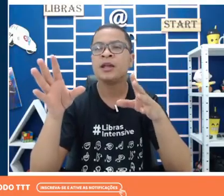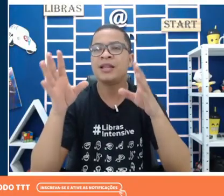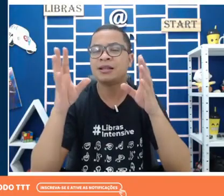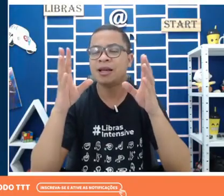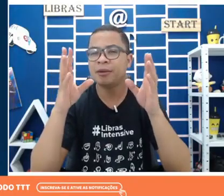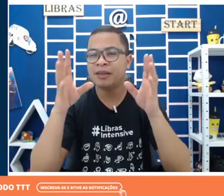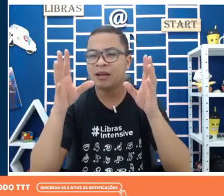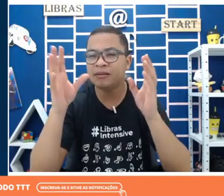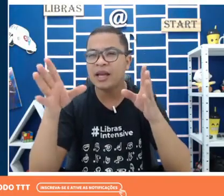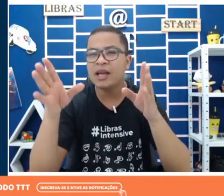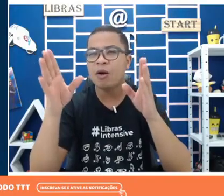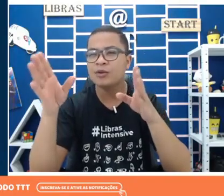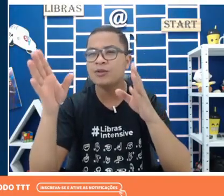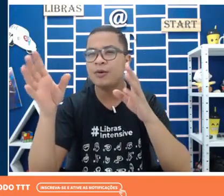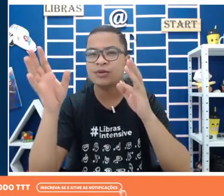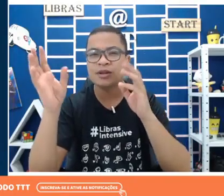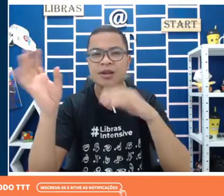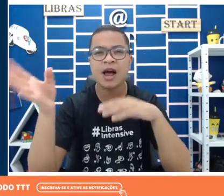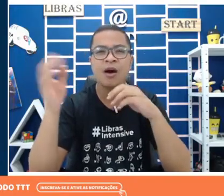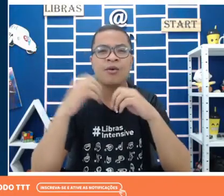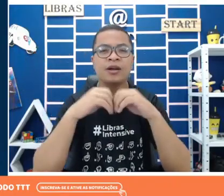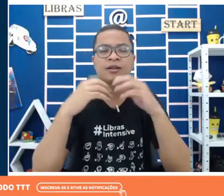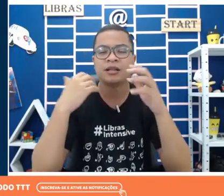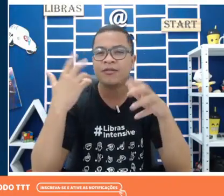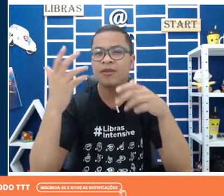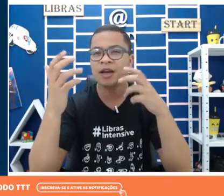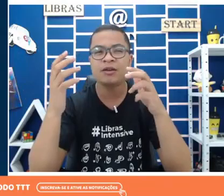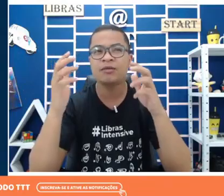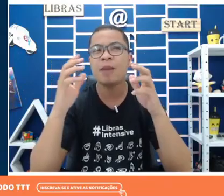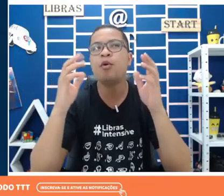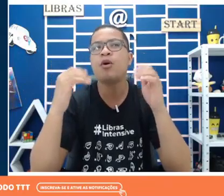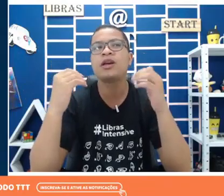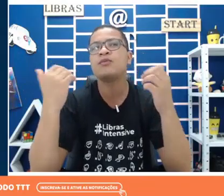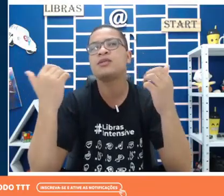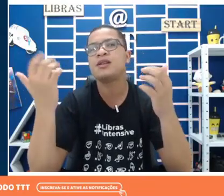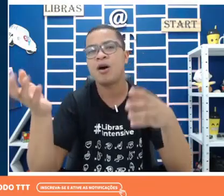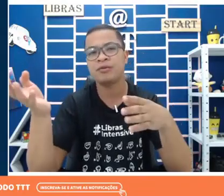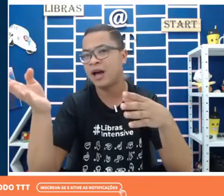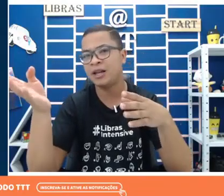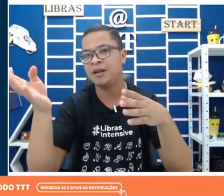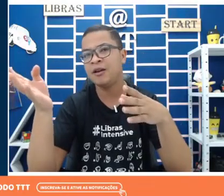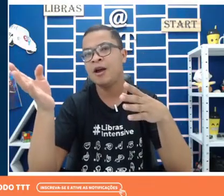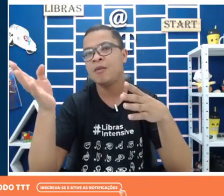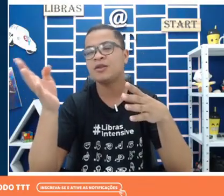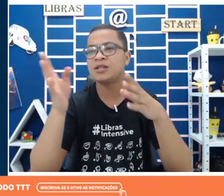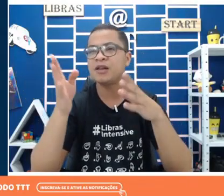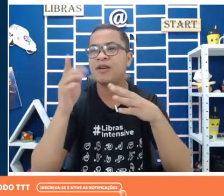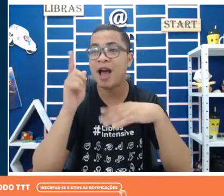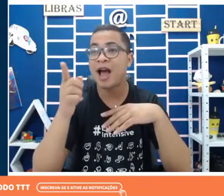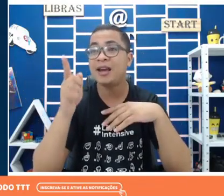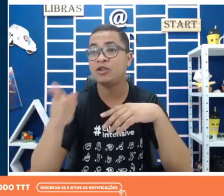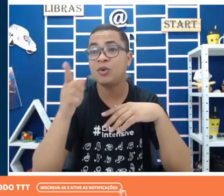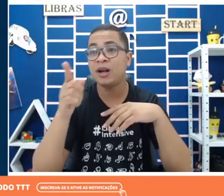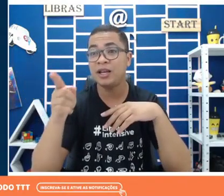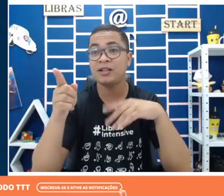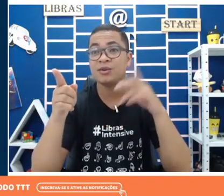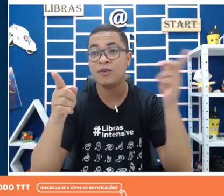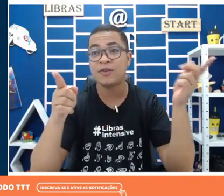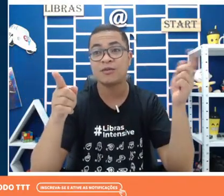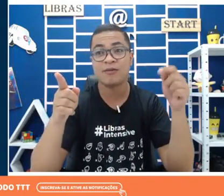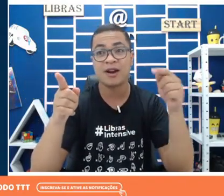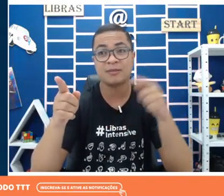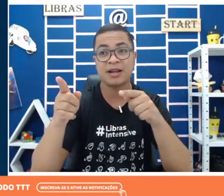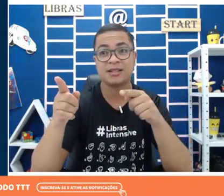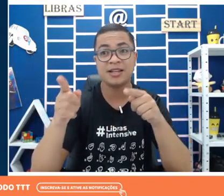novo, tenta entender aonde foi o sinal. Tenta ver. Não é porque o sinal está ali. Mas você vê, ele entrou ali. Então, se